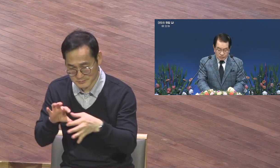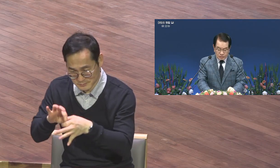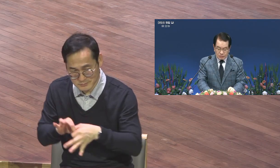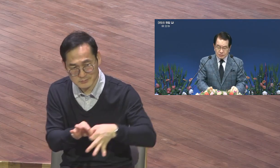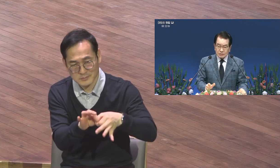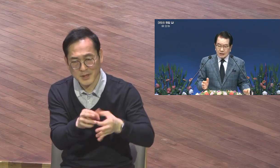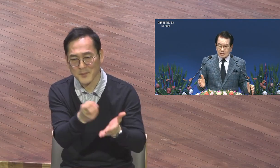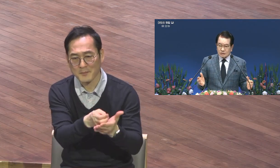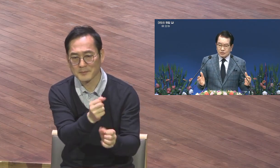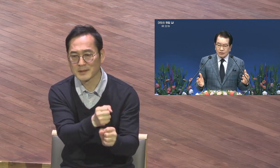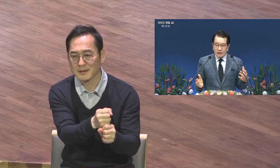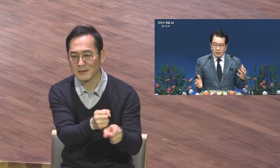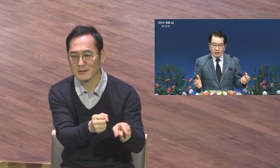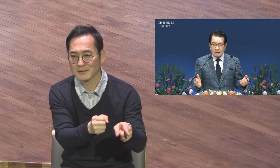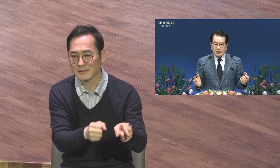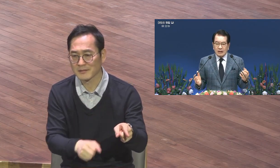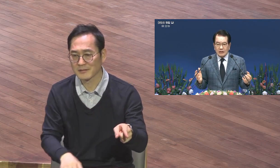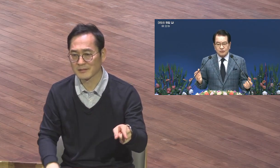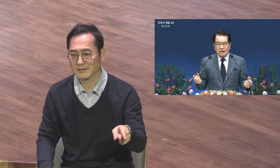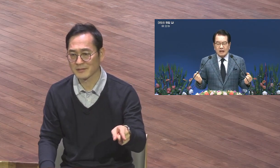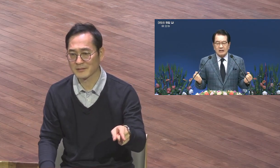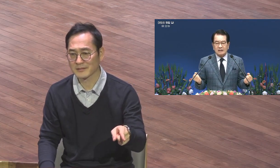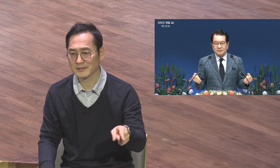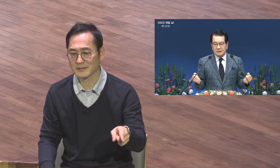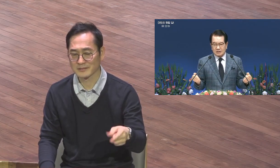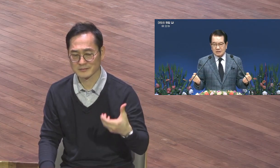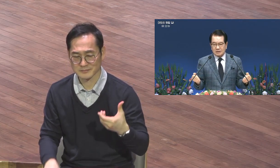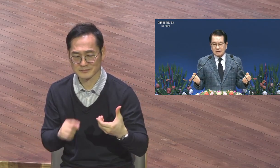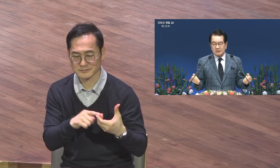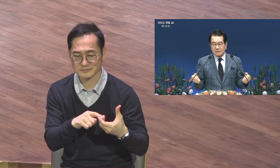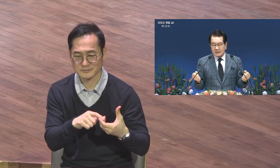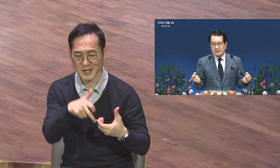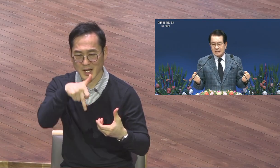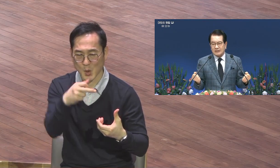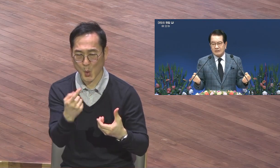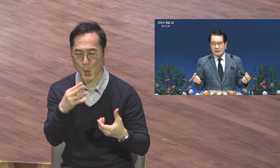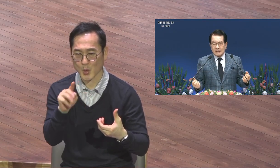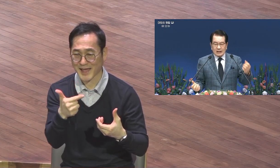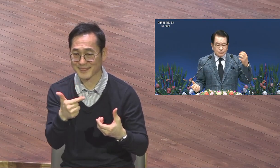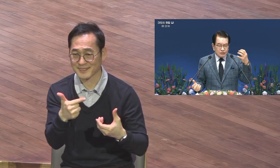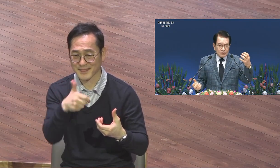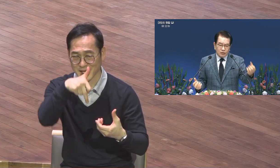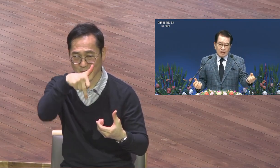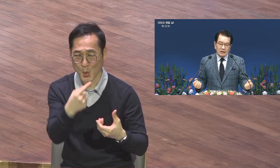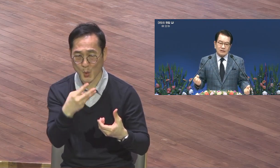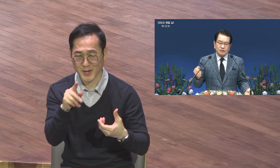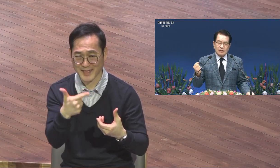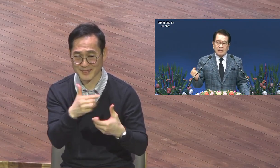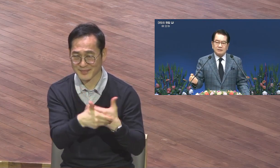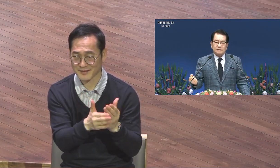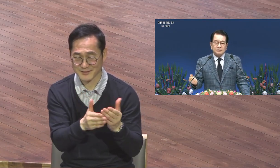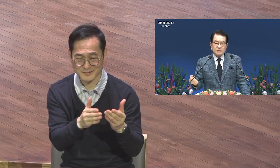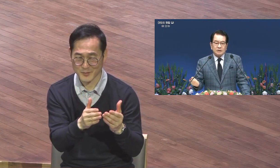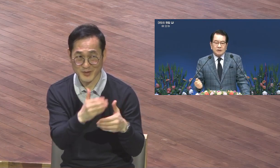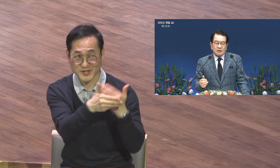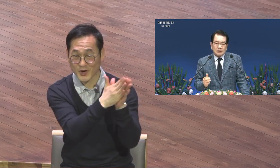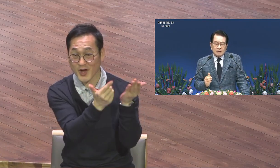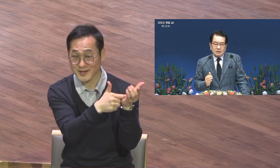결과적으로 한 손에 코란 한 손에 칼이 됩니다. 이런 말이 있잖아요. 한 손에 코란 한 손에